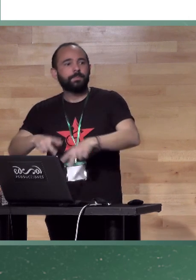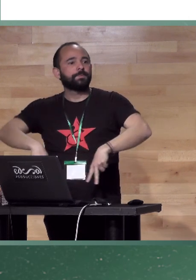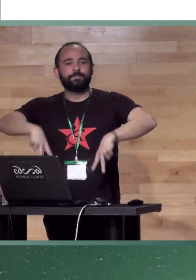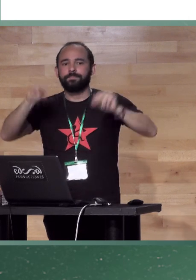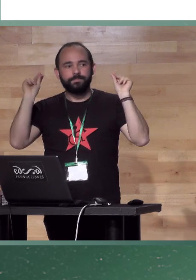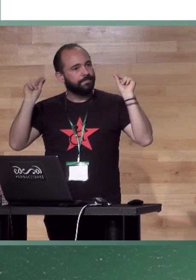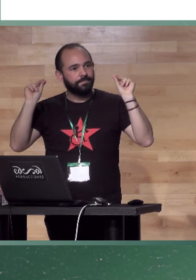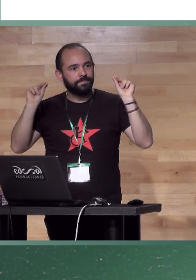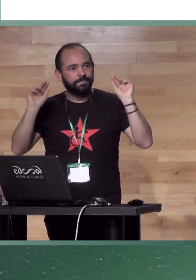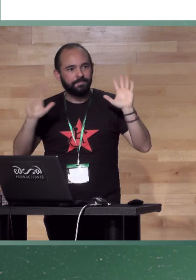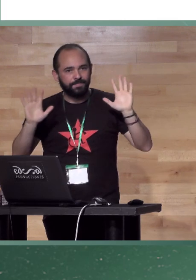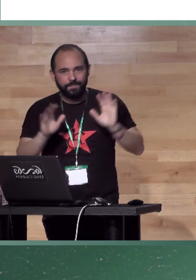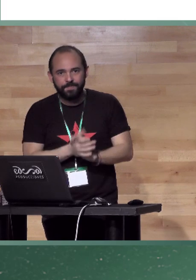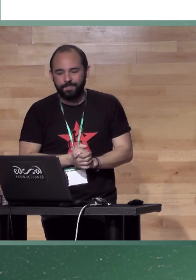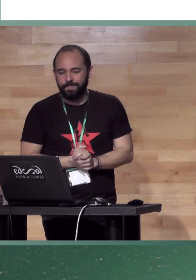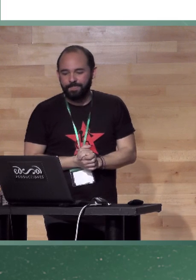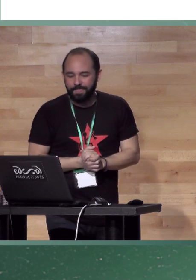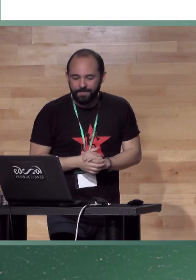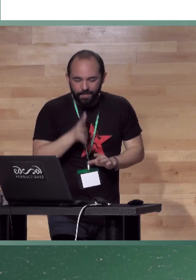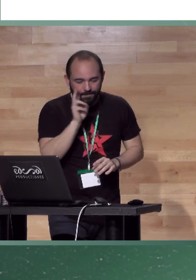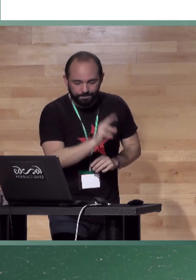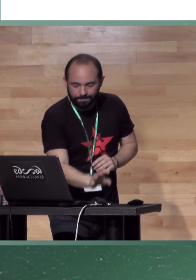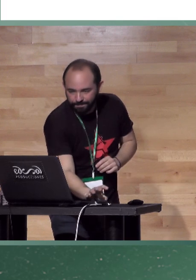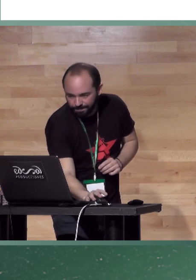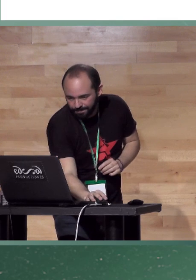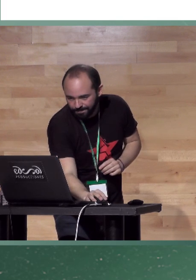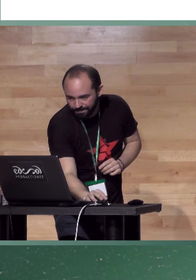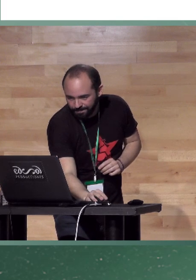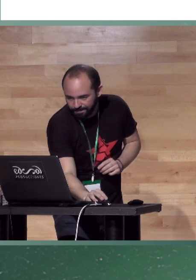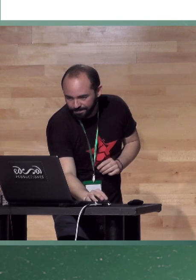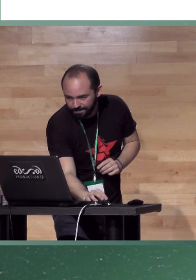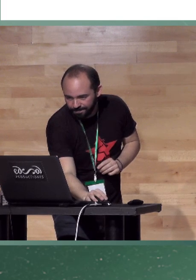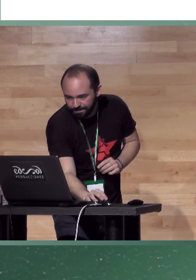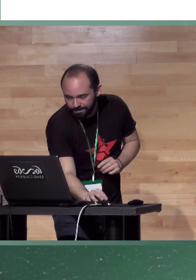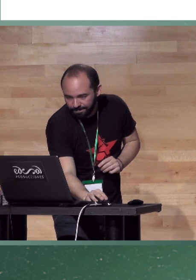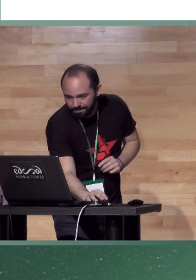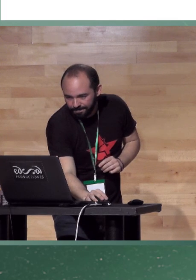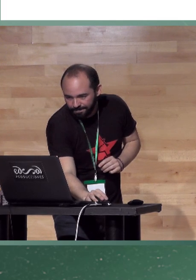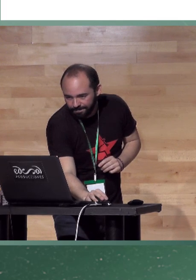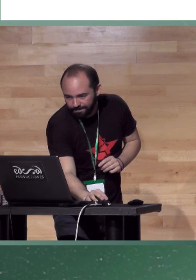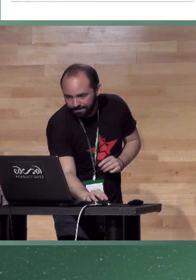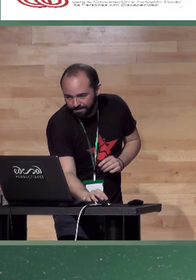de trabajo y terminarlo. Vale, lo vais a ver ahora.